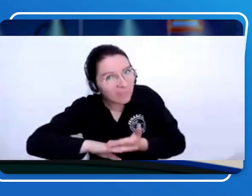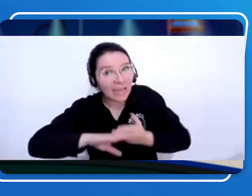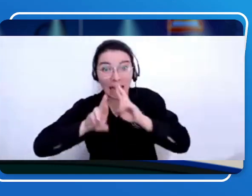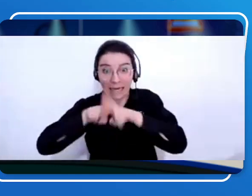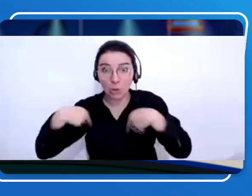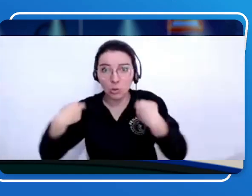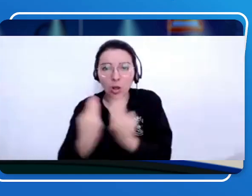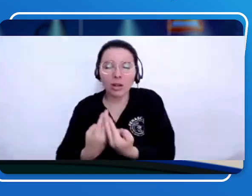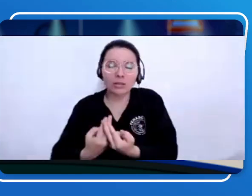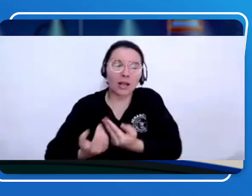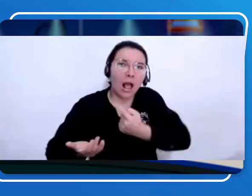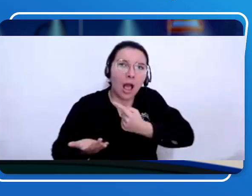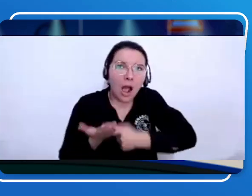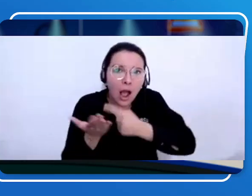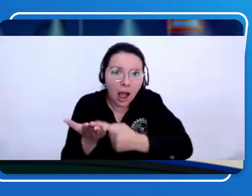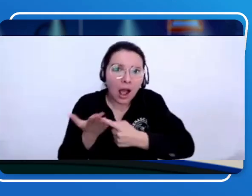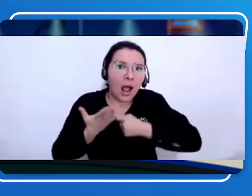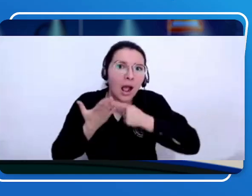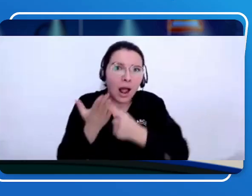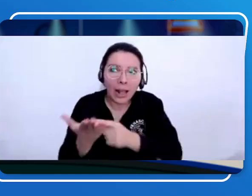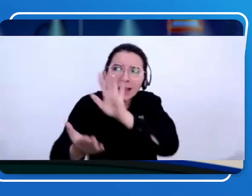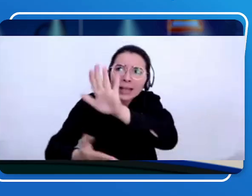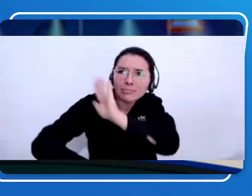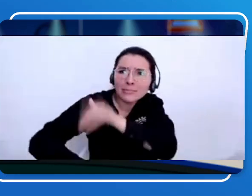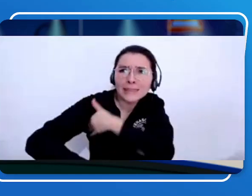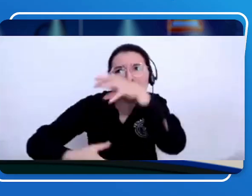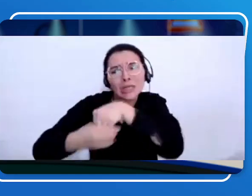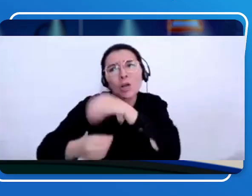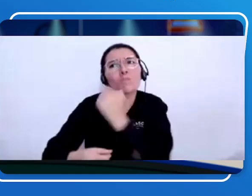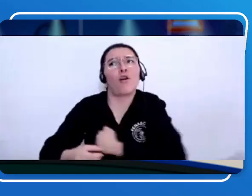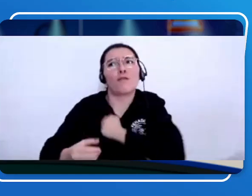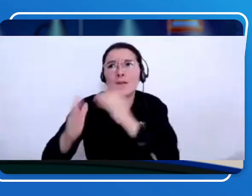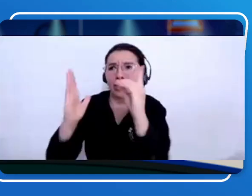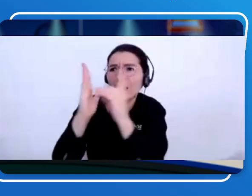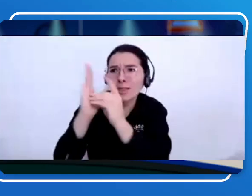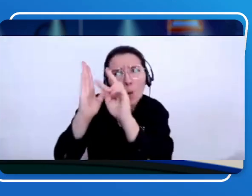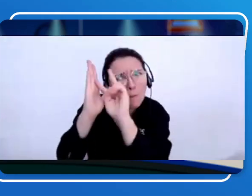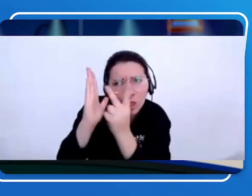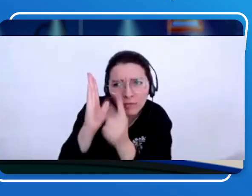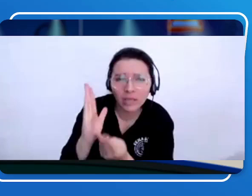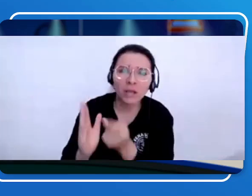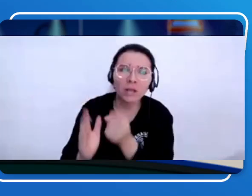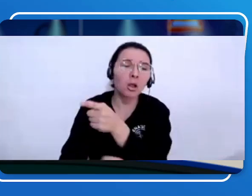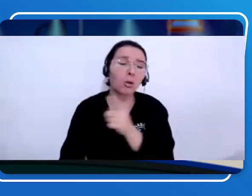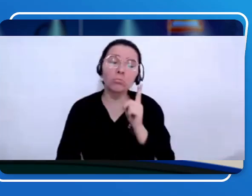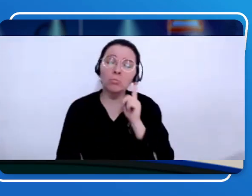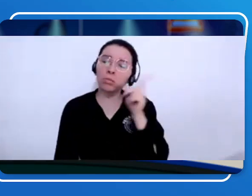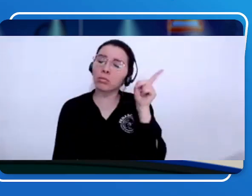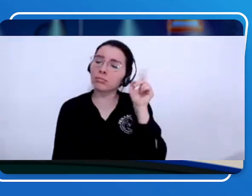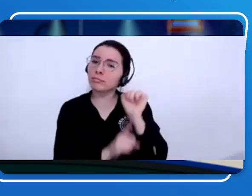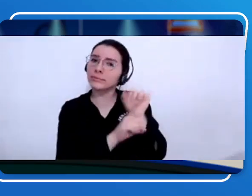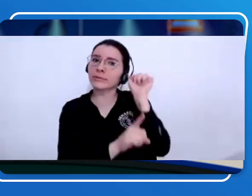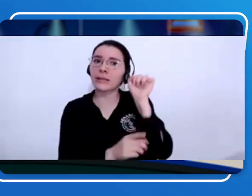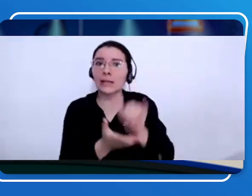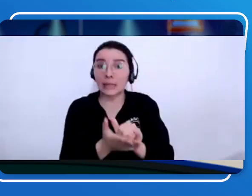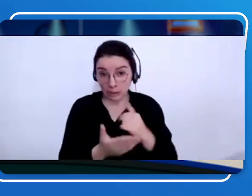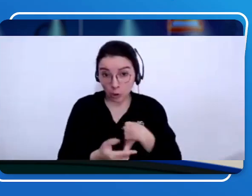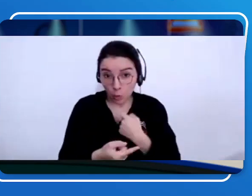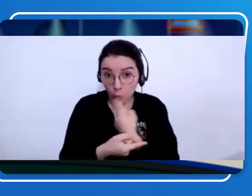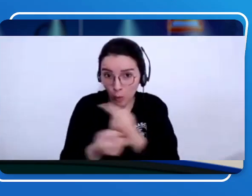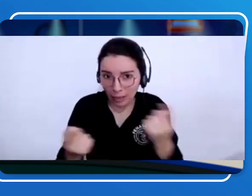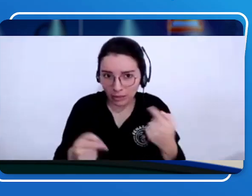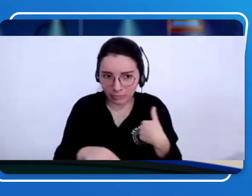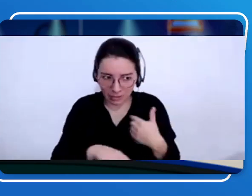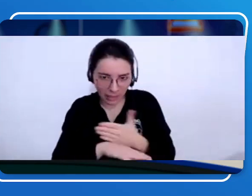reuniones al ministerio que modifique esa norma. No hemos visto la intención y les cuento, les quiero anticipar, ya